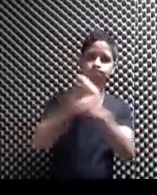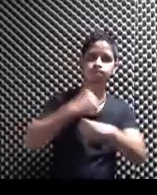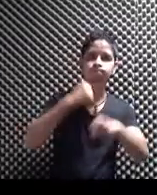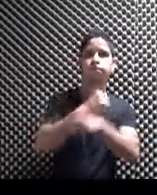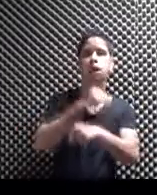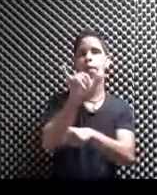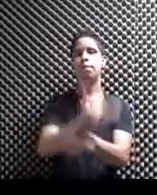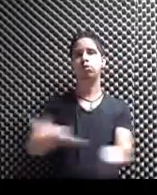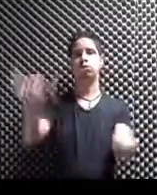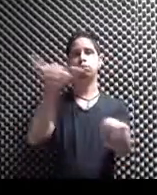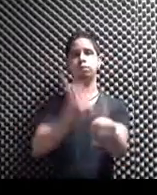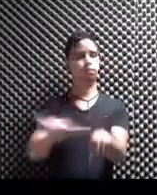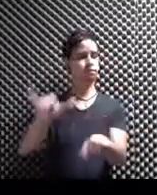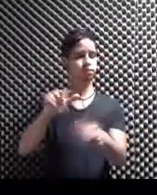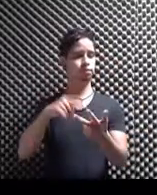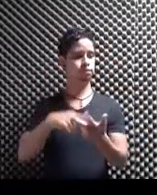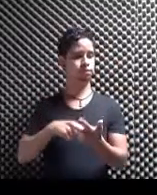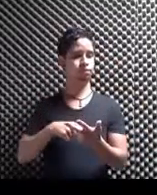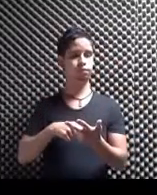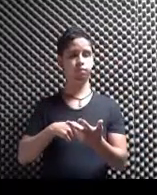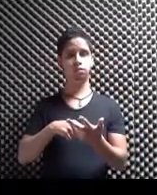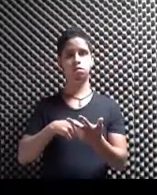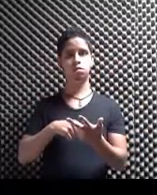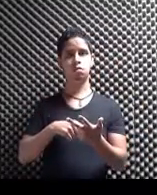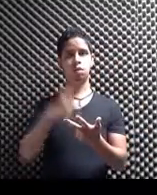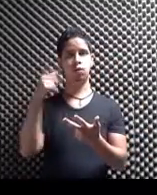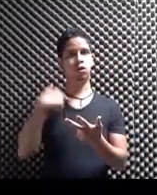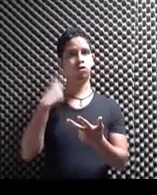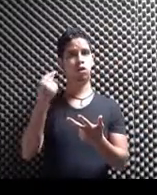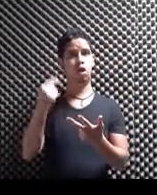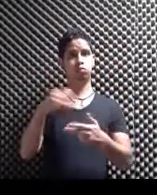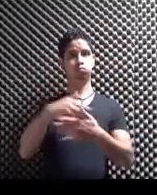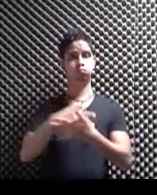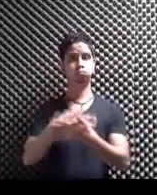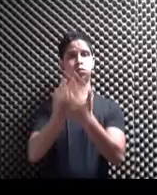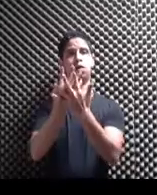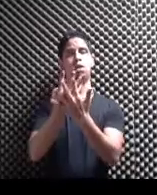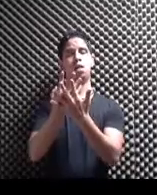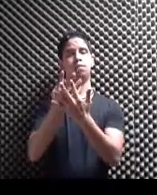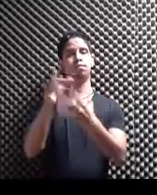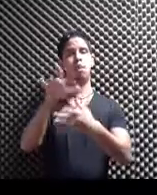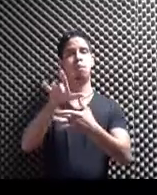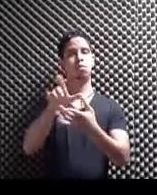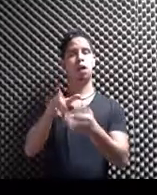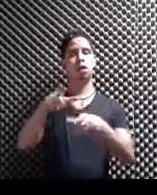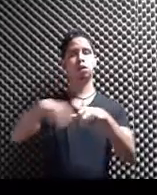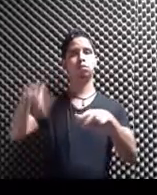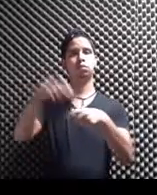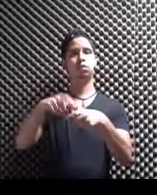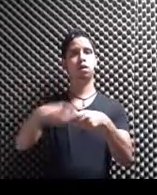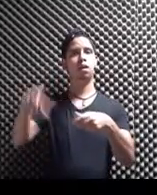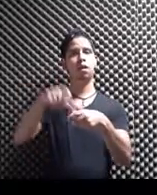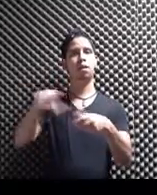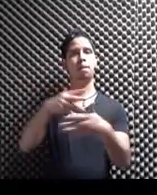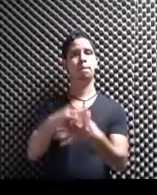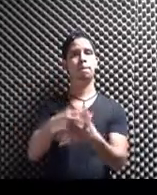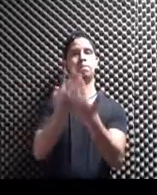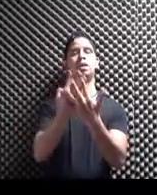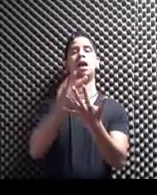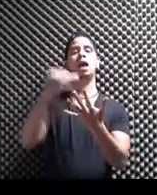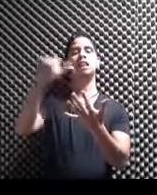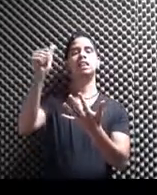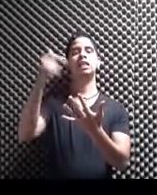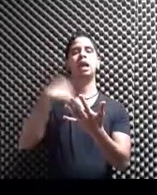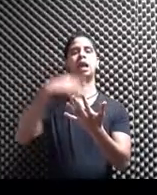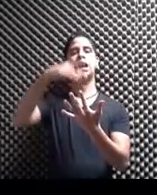corte en las cartas de tarot y elaboro lo que se llama una tirada de cruz celta donde expongo 10 cartas donde está su